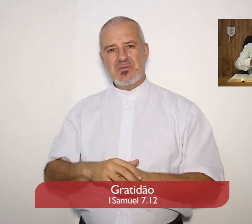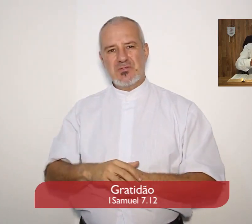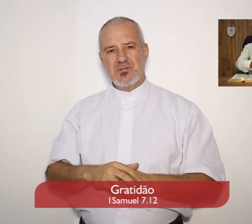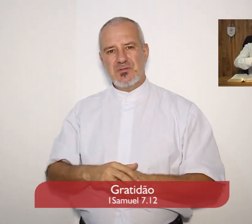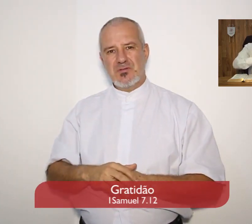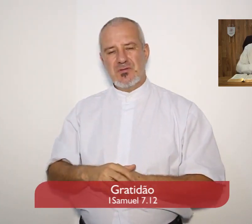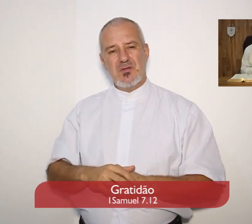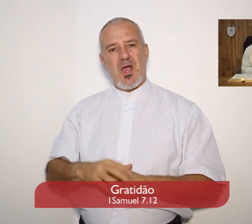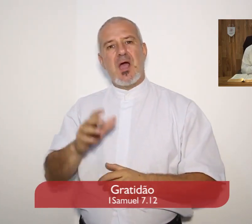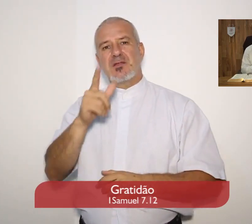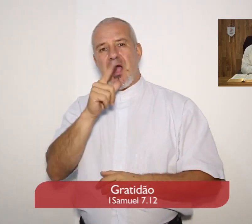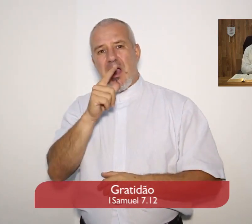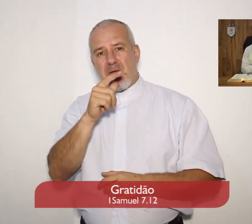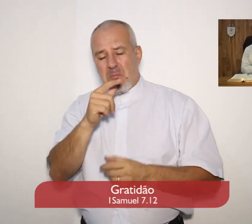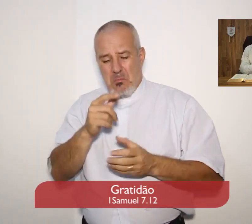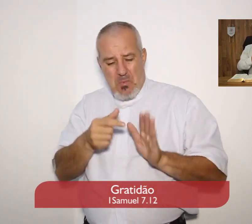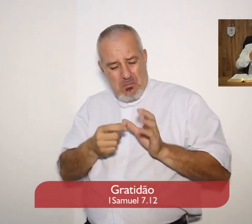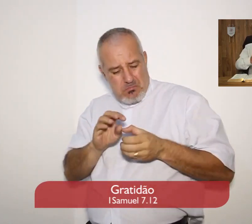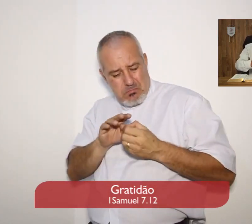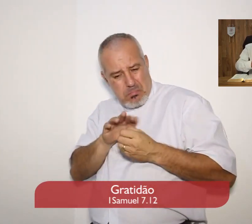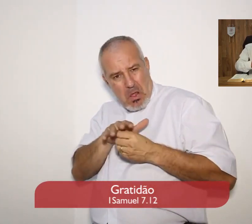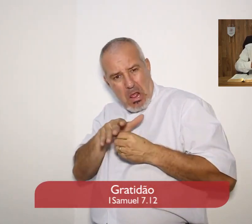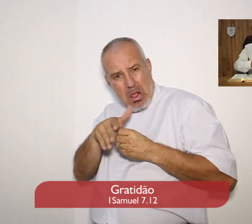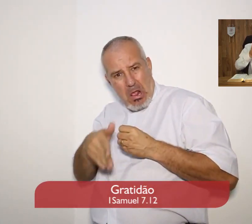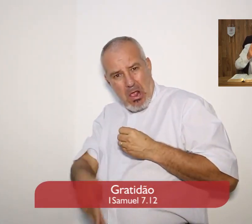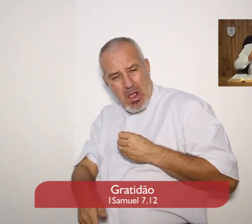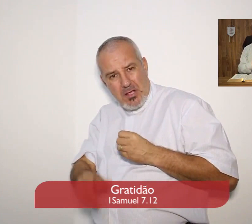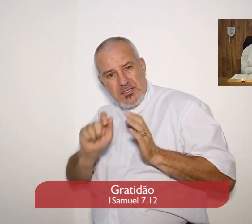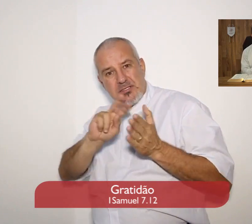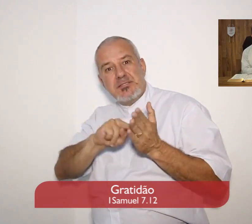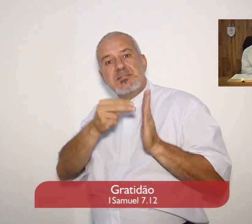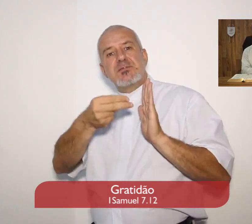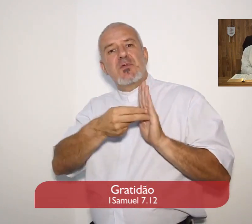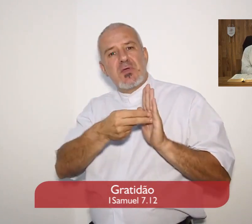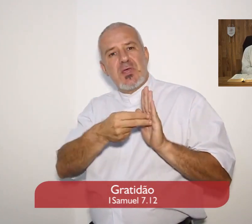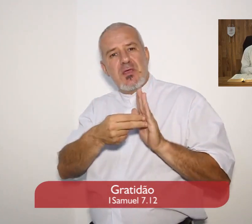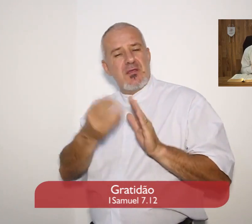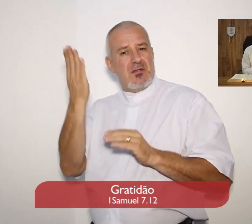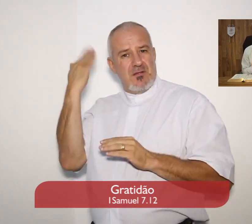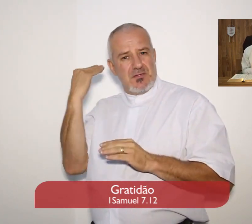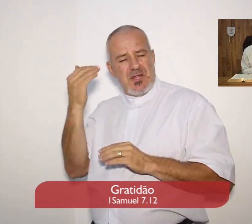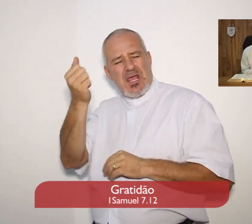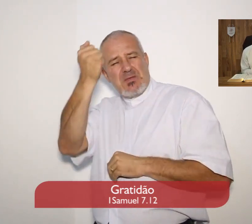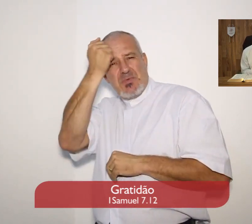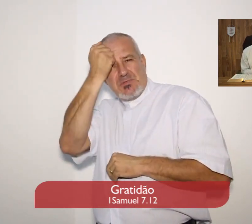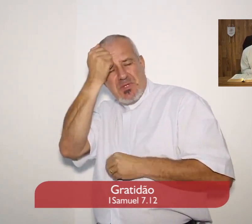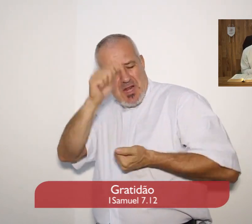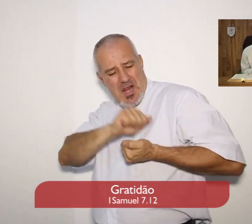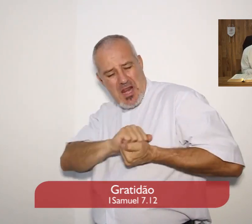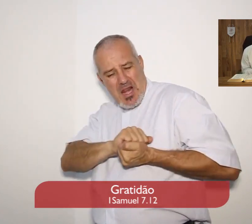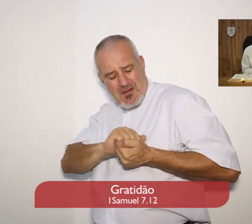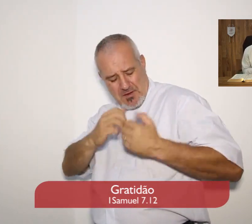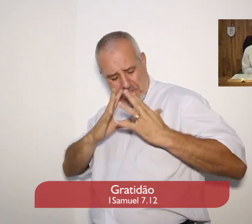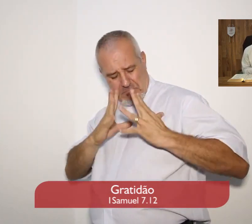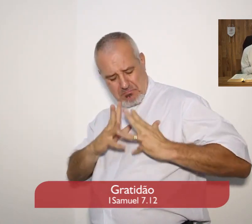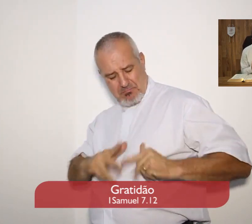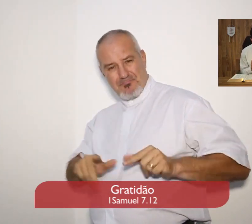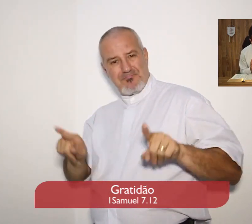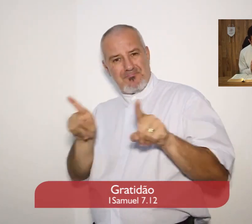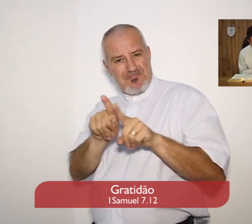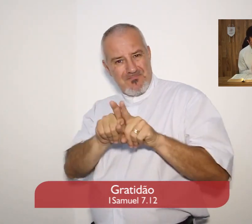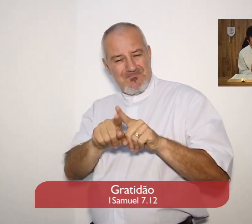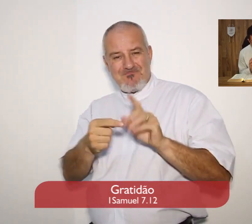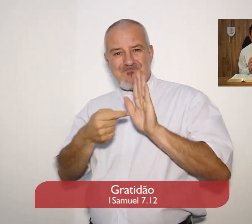água diante do Senhor. A água é o símbolo no Antigo Testamento de arrependimento, conforme